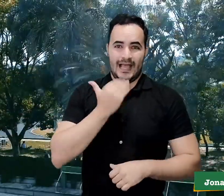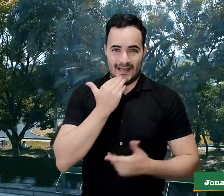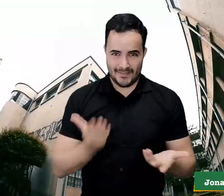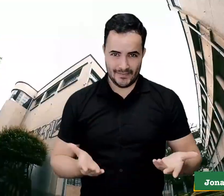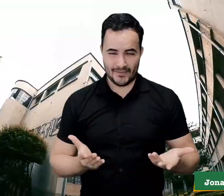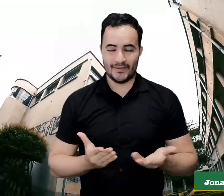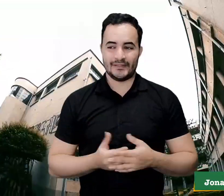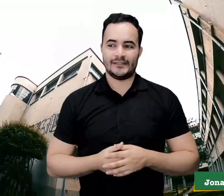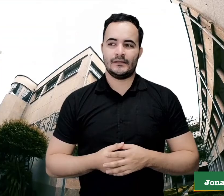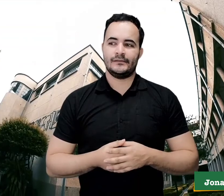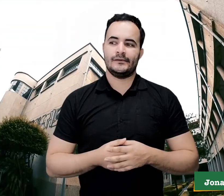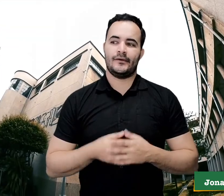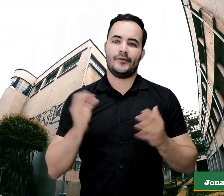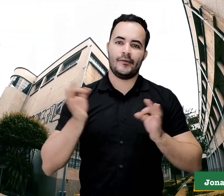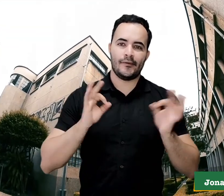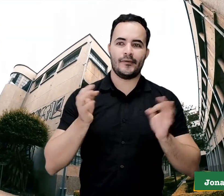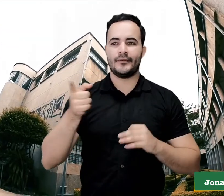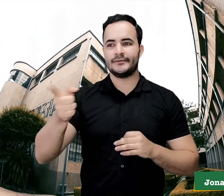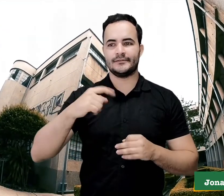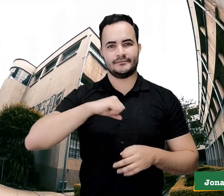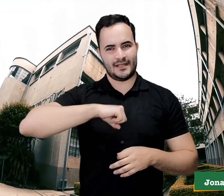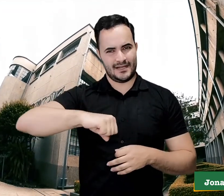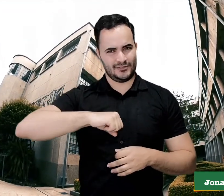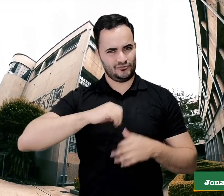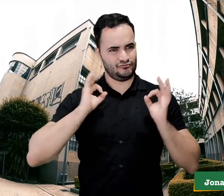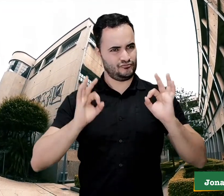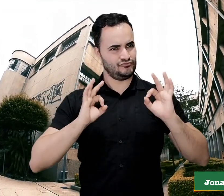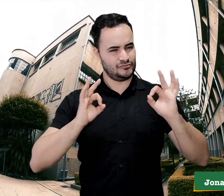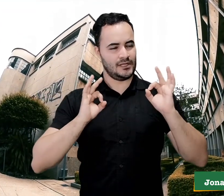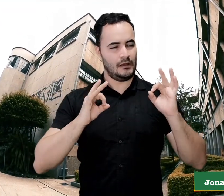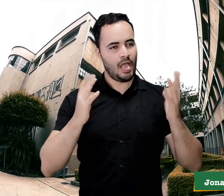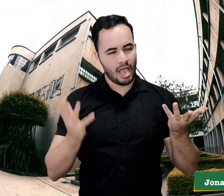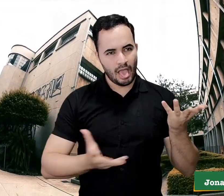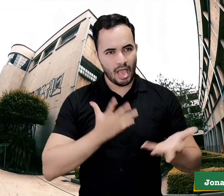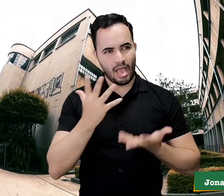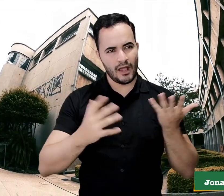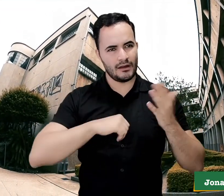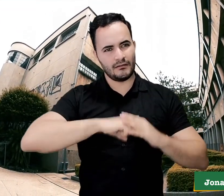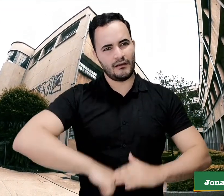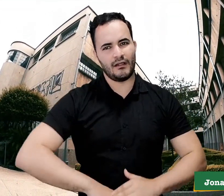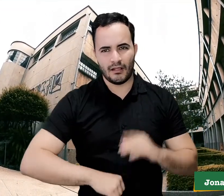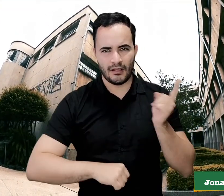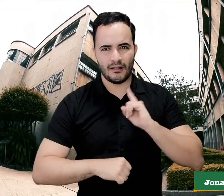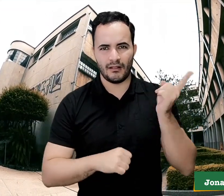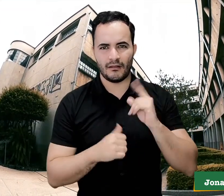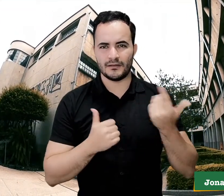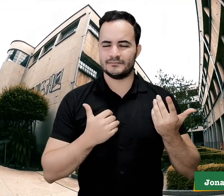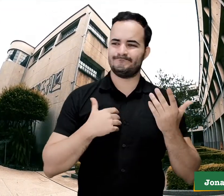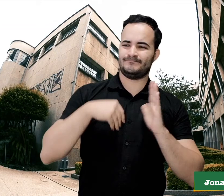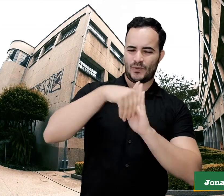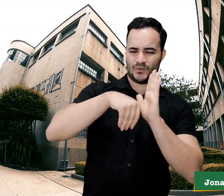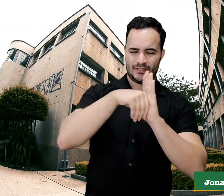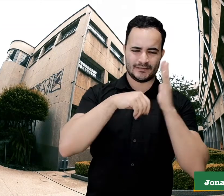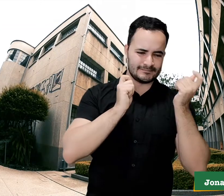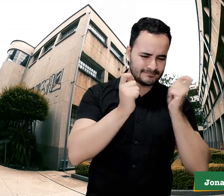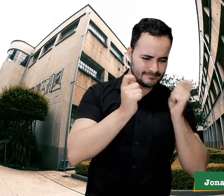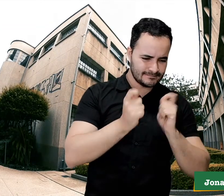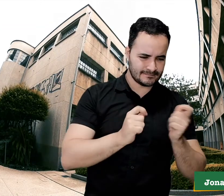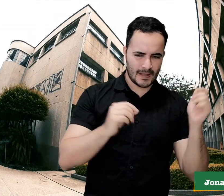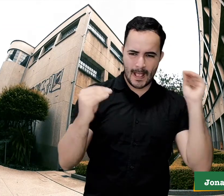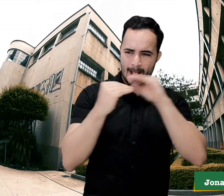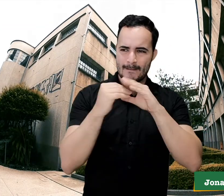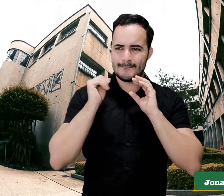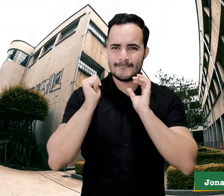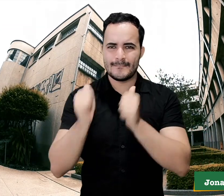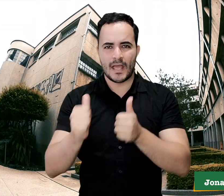sienta vulnerado porque no está recibiendo el contenido de una manera que pueda